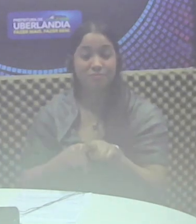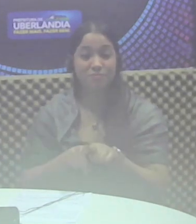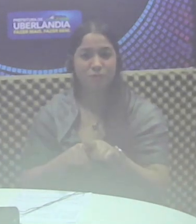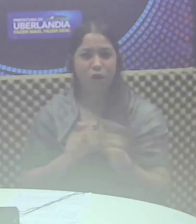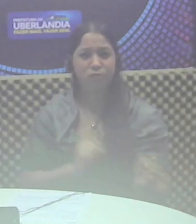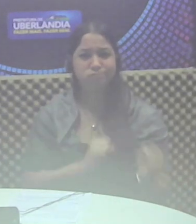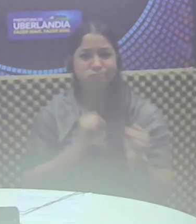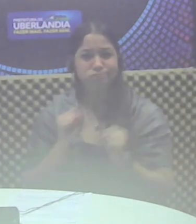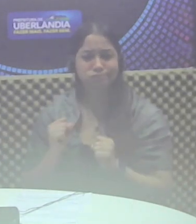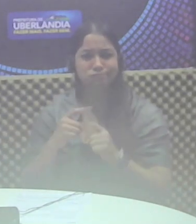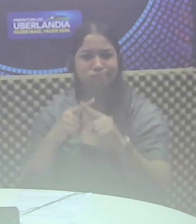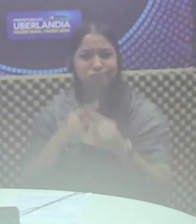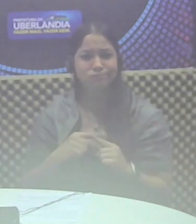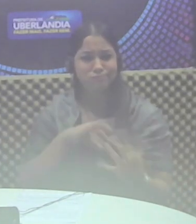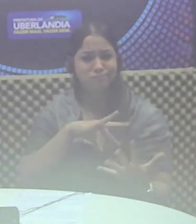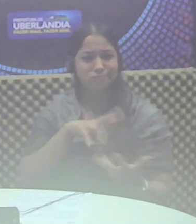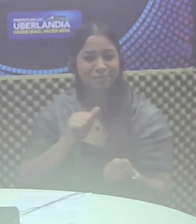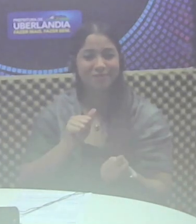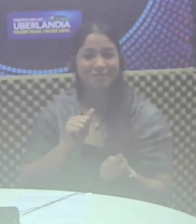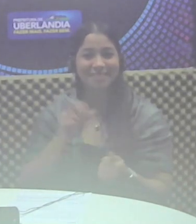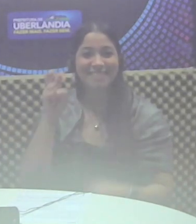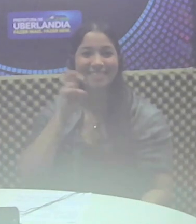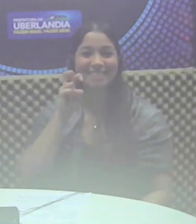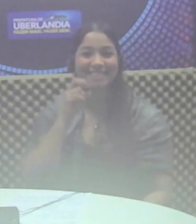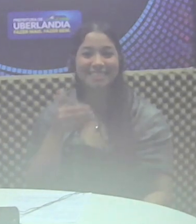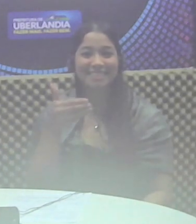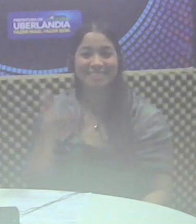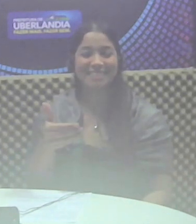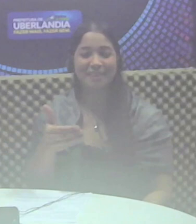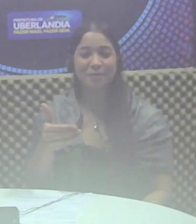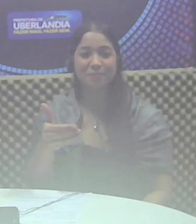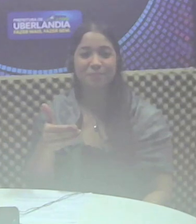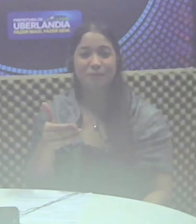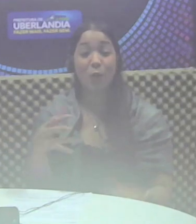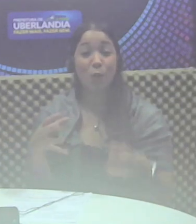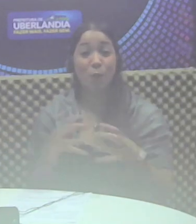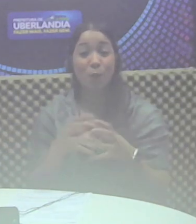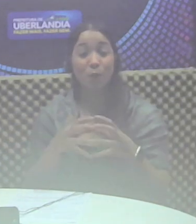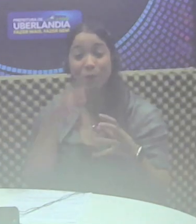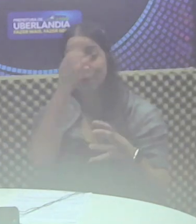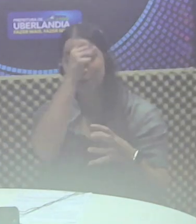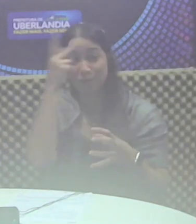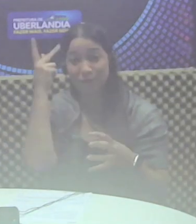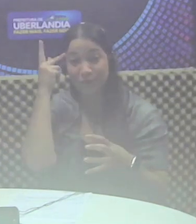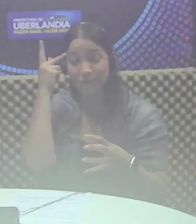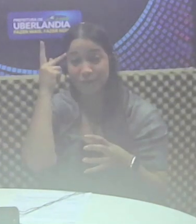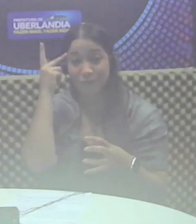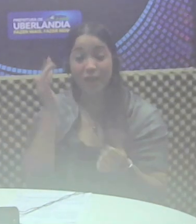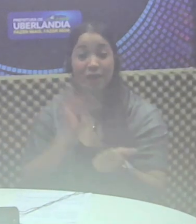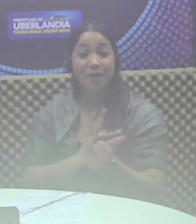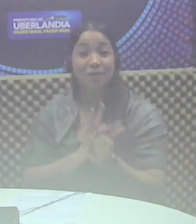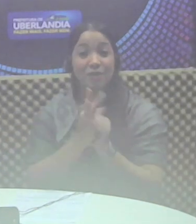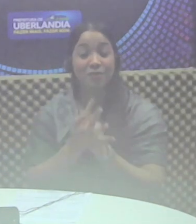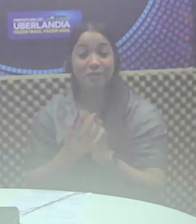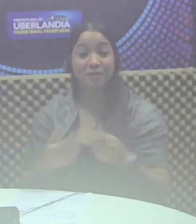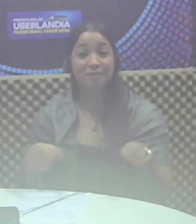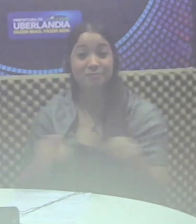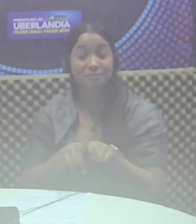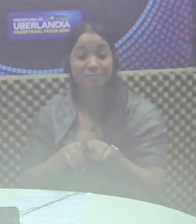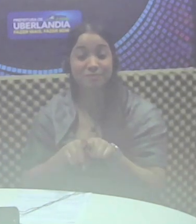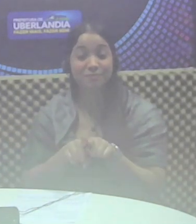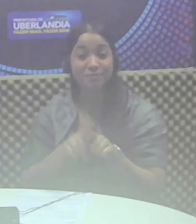World Cup a partir desta quinta-feira para atletas da equipe da prefeitura formada por meio da parceria entre fundação